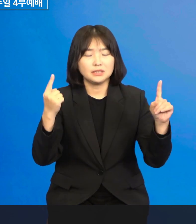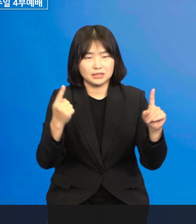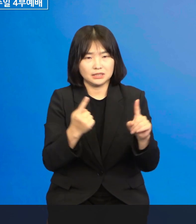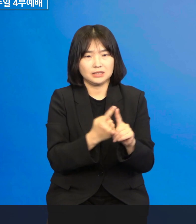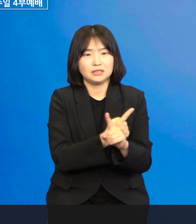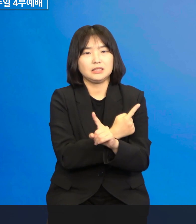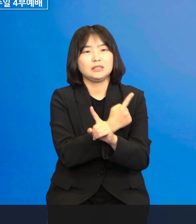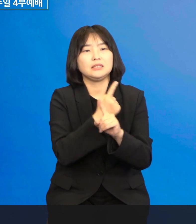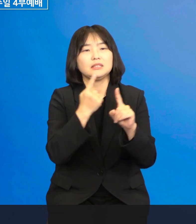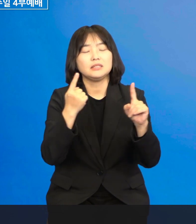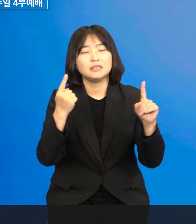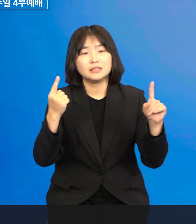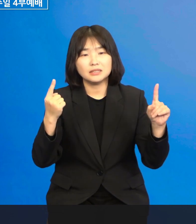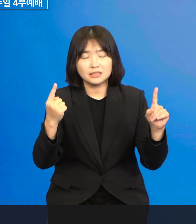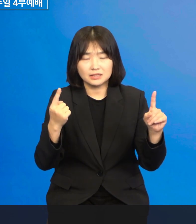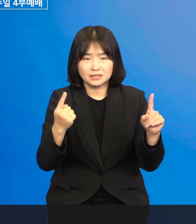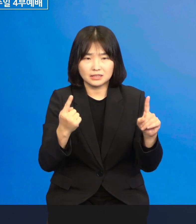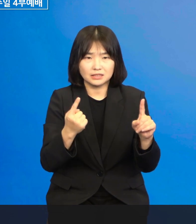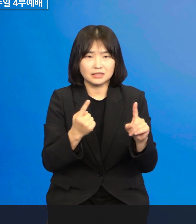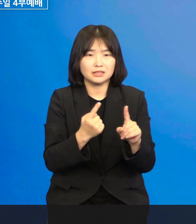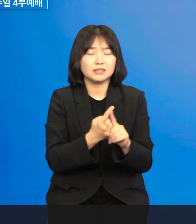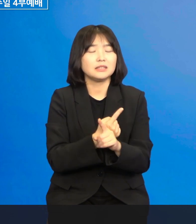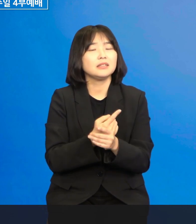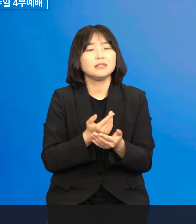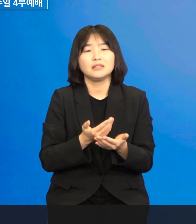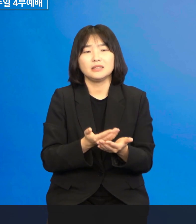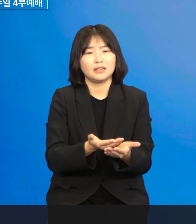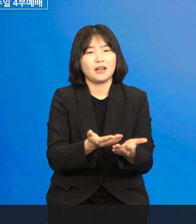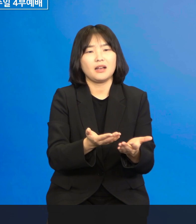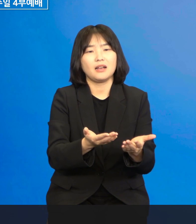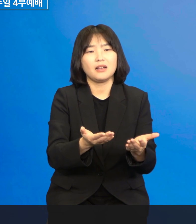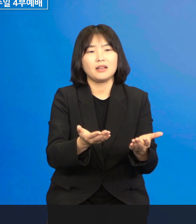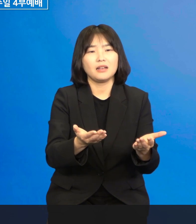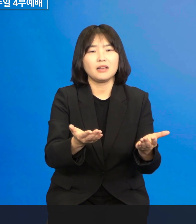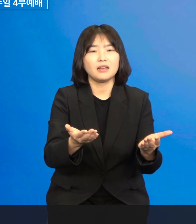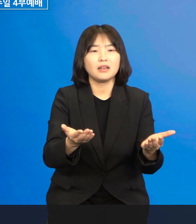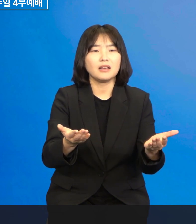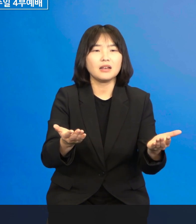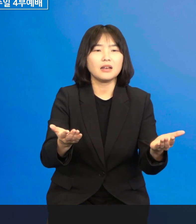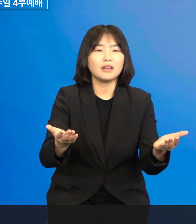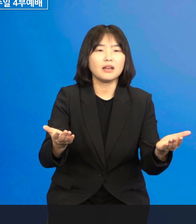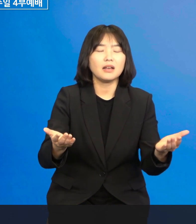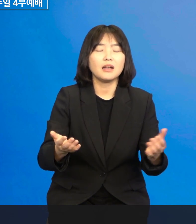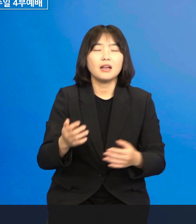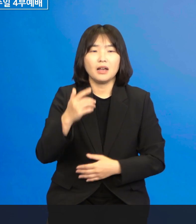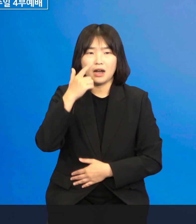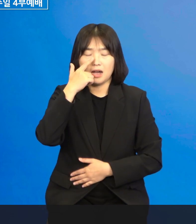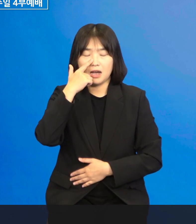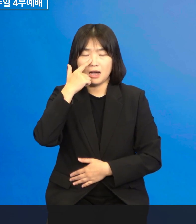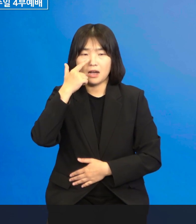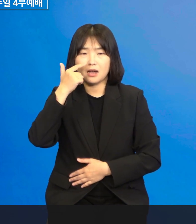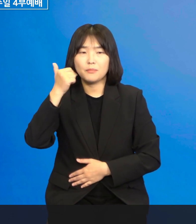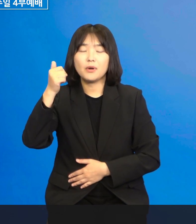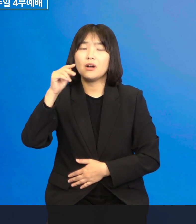고치 두 손 들고 찬양합니다. 아버지여 고쳐주소서.